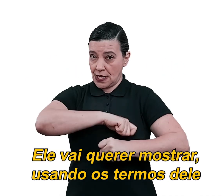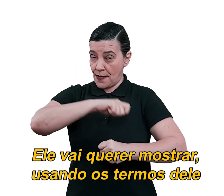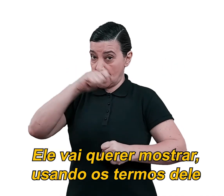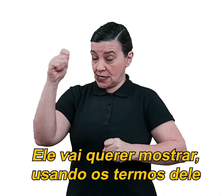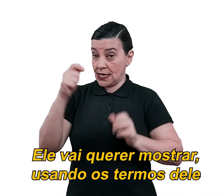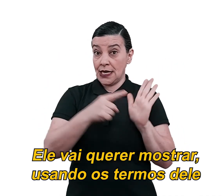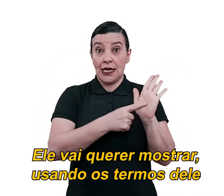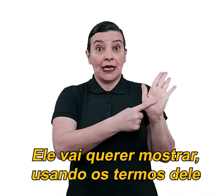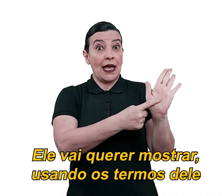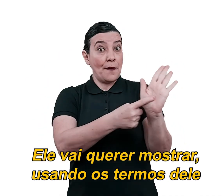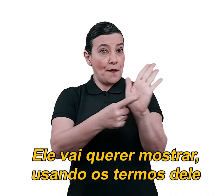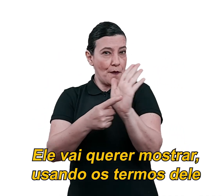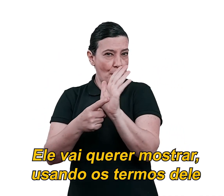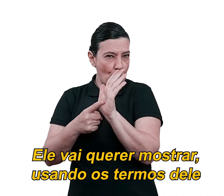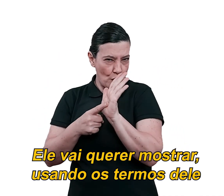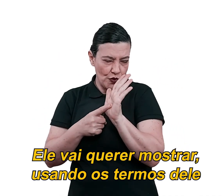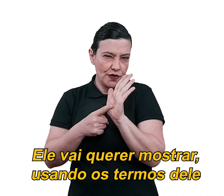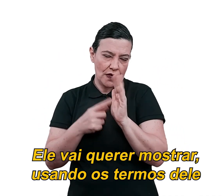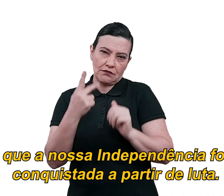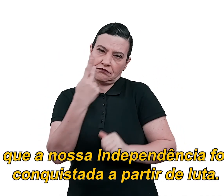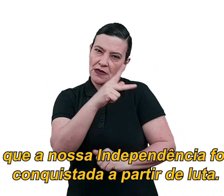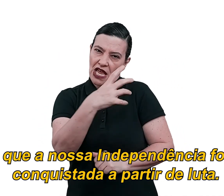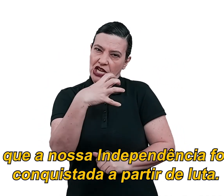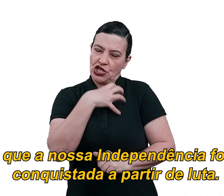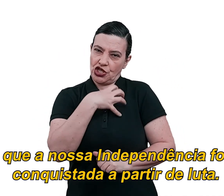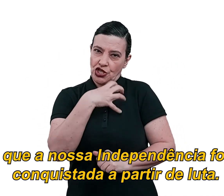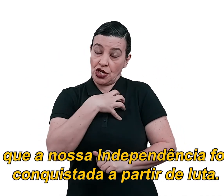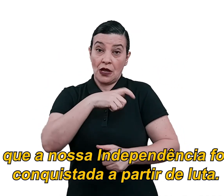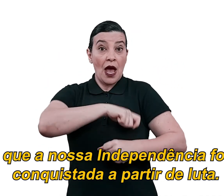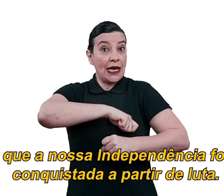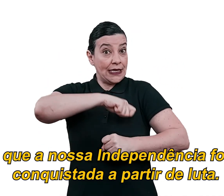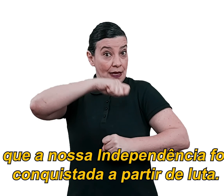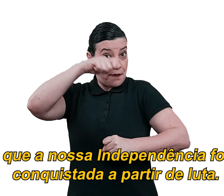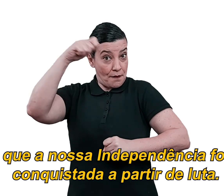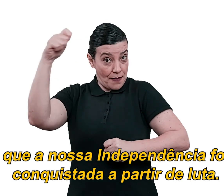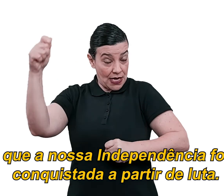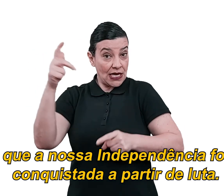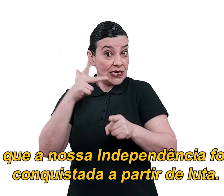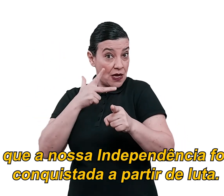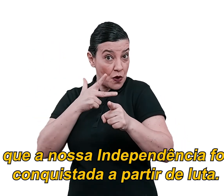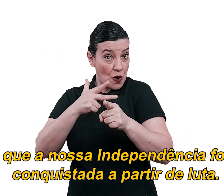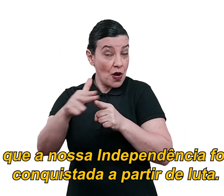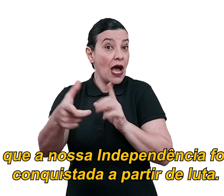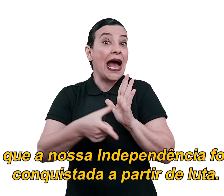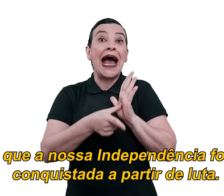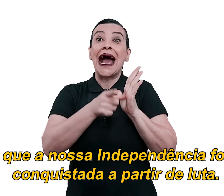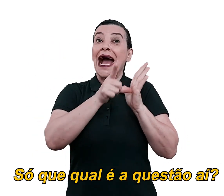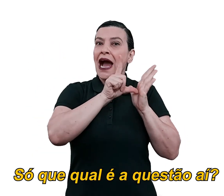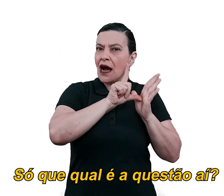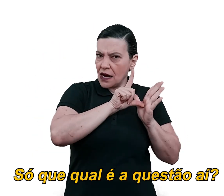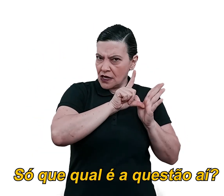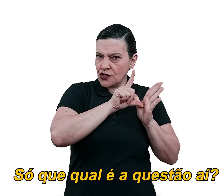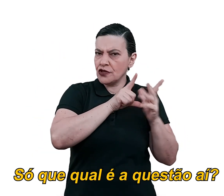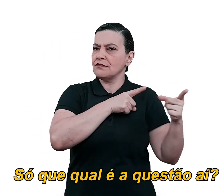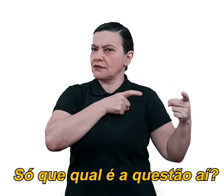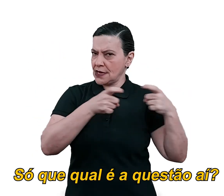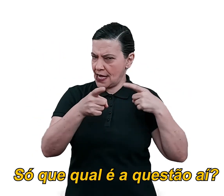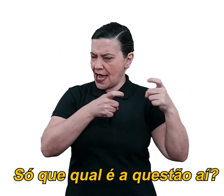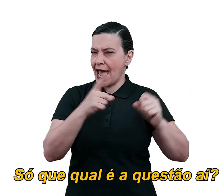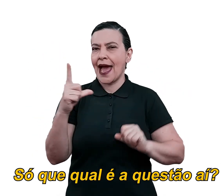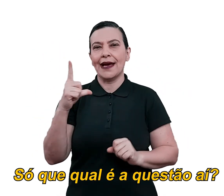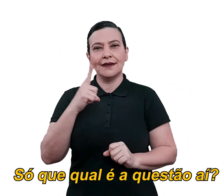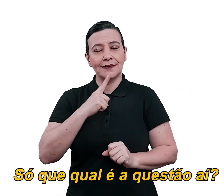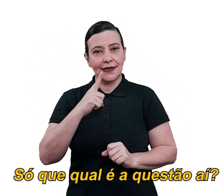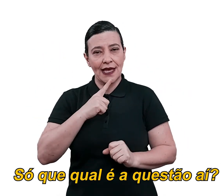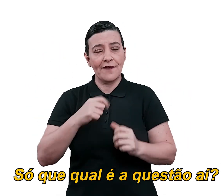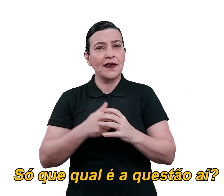vai querer mostrar, usando os termos dele, que a nossa independência foi conquistada a partir de luta, né? E